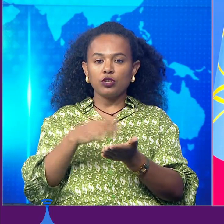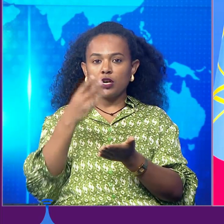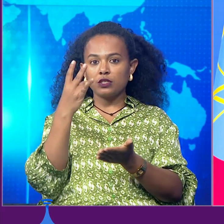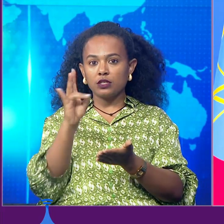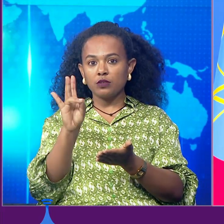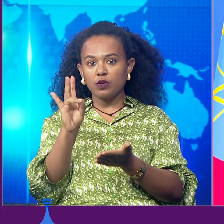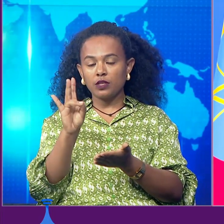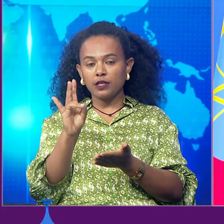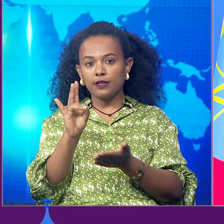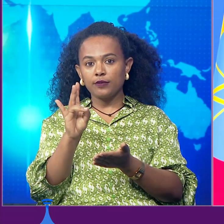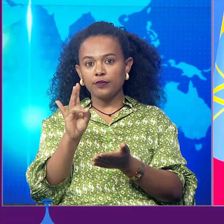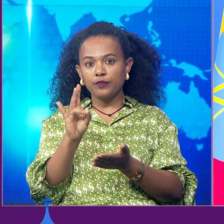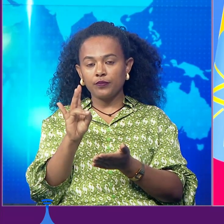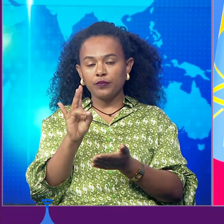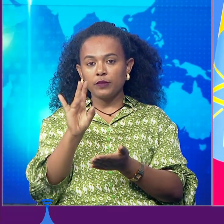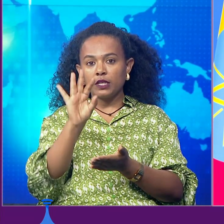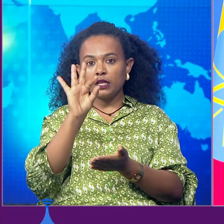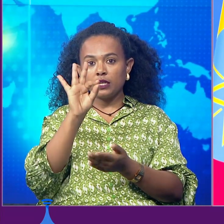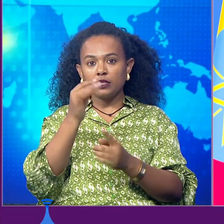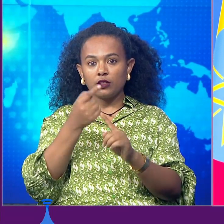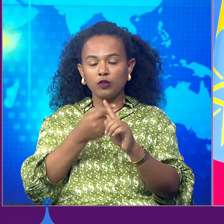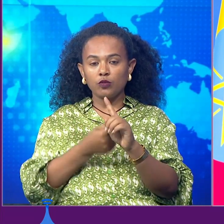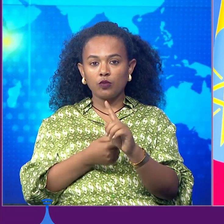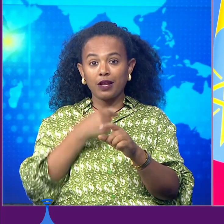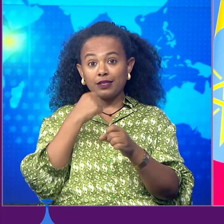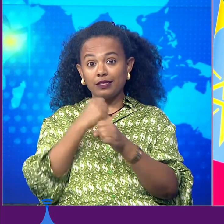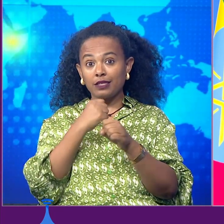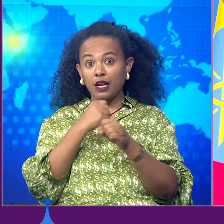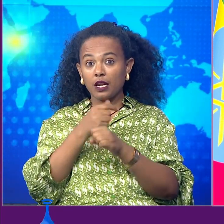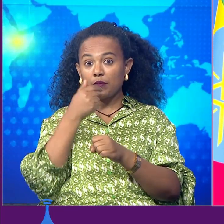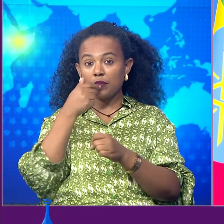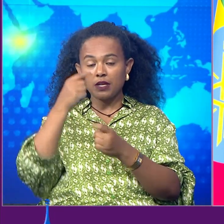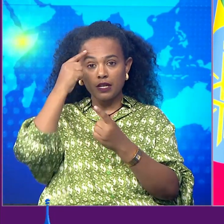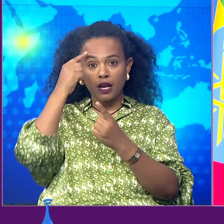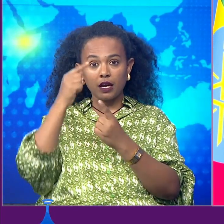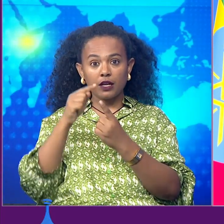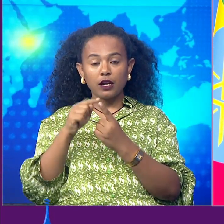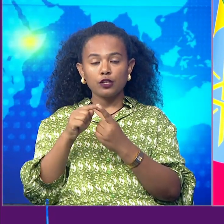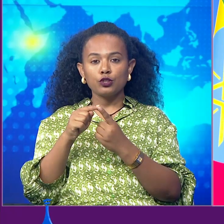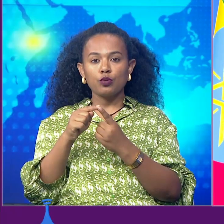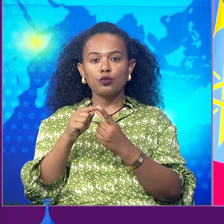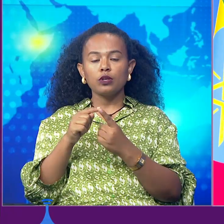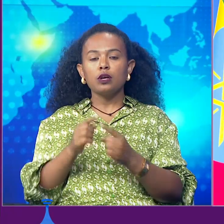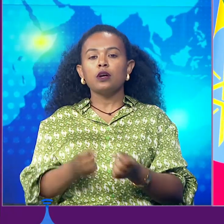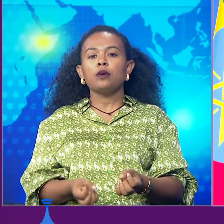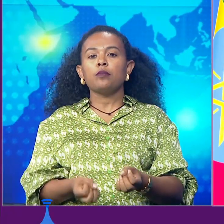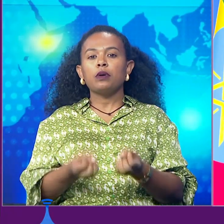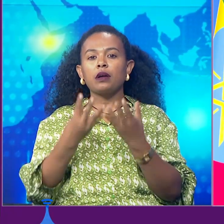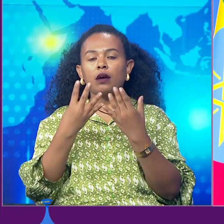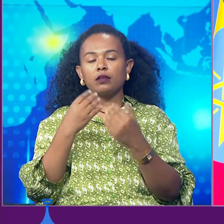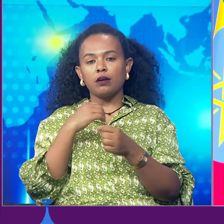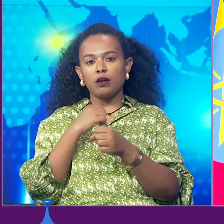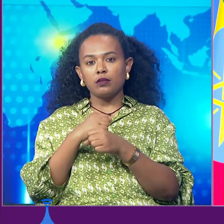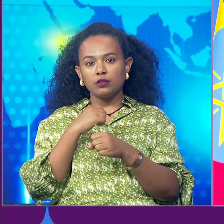በ2017 ለ9 ወራት እንሰራለን ብለን ያቀድናቸውን በርካታ ስራዎች